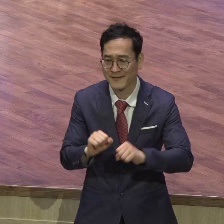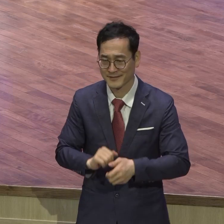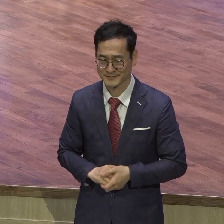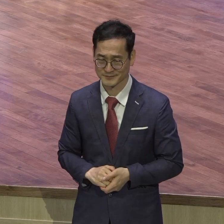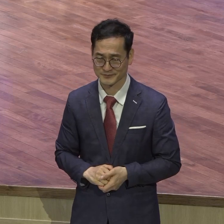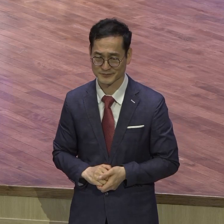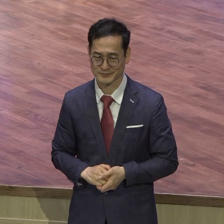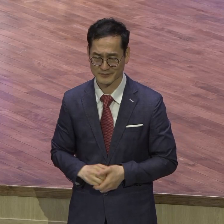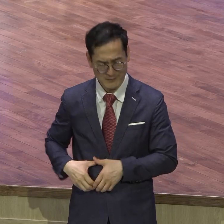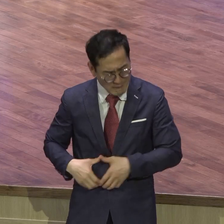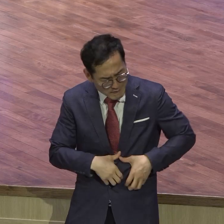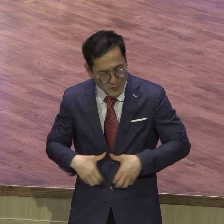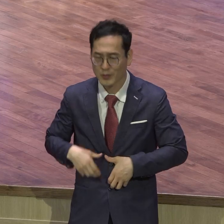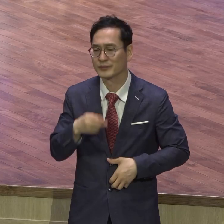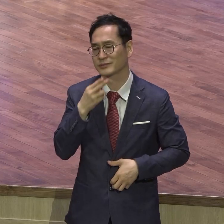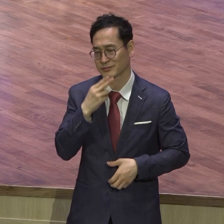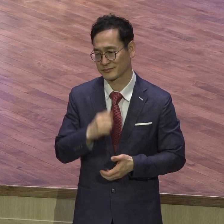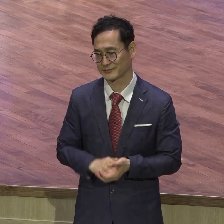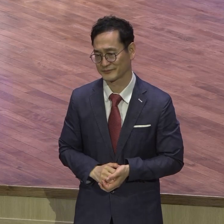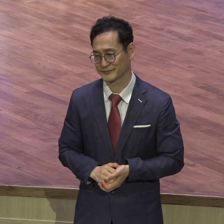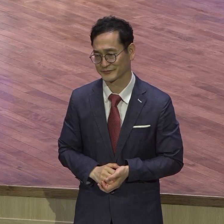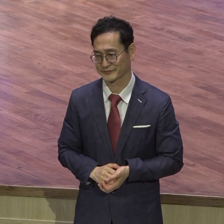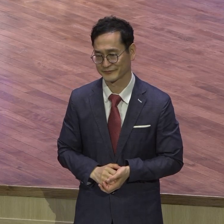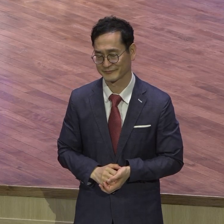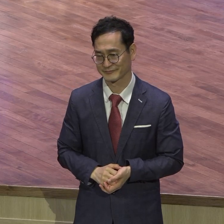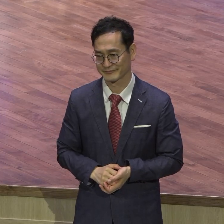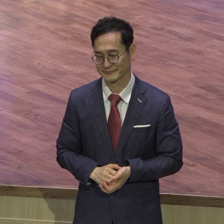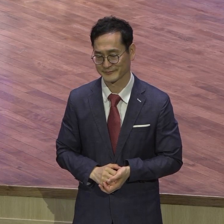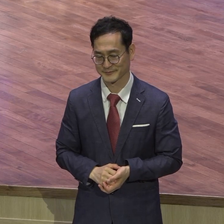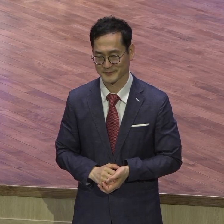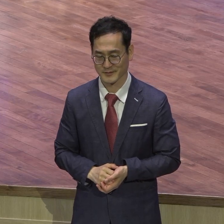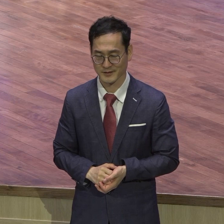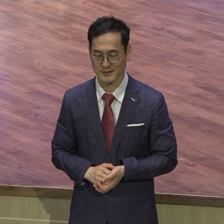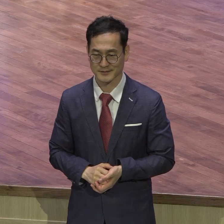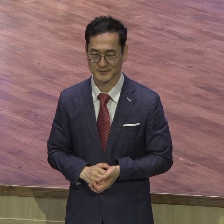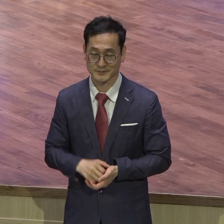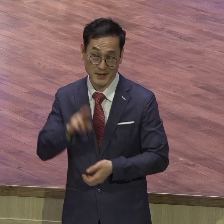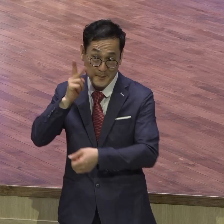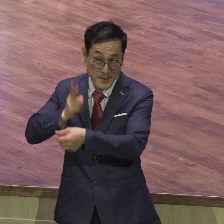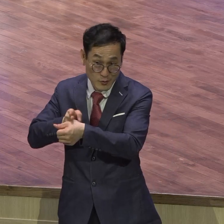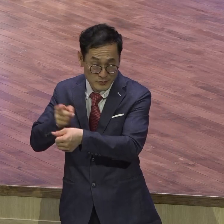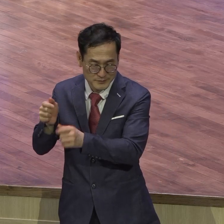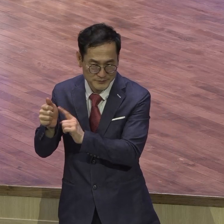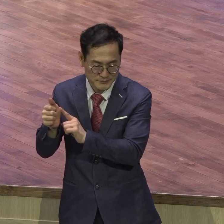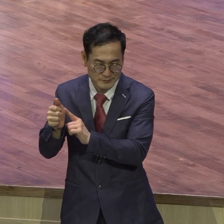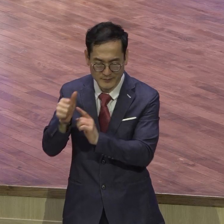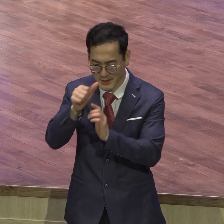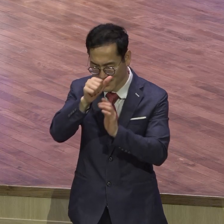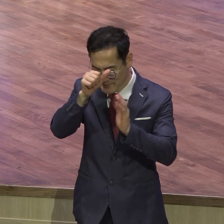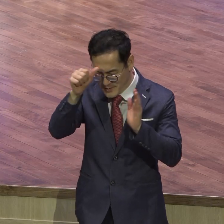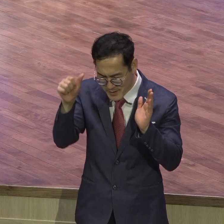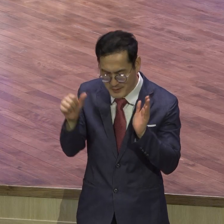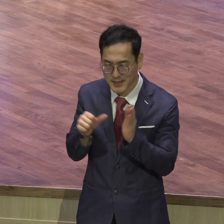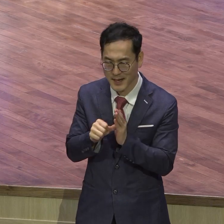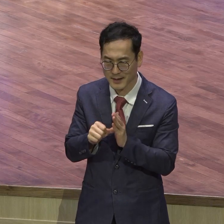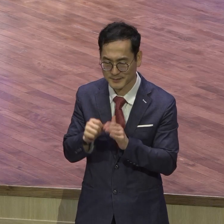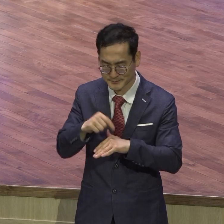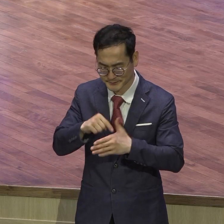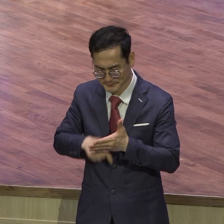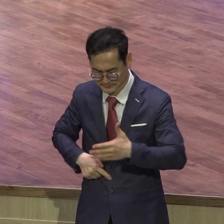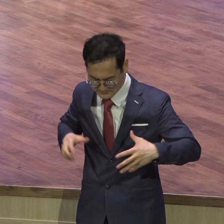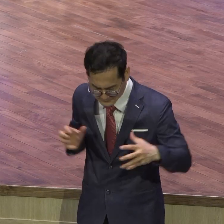갈등합니까 말씀이 뭐 주저할 것도 없어요 그냥 사도 바울이 일평생 일심 전심